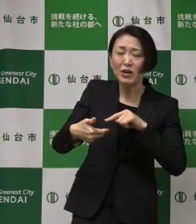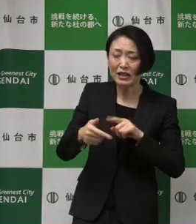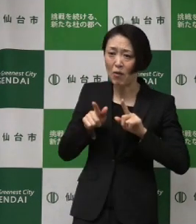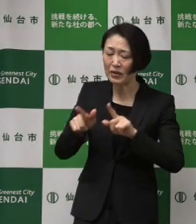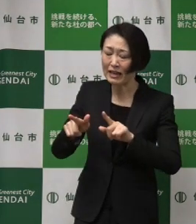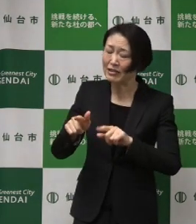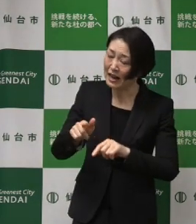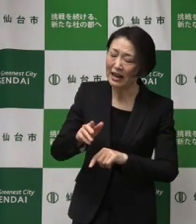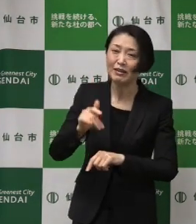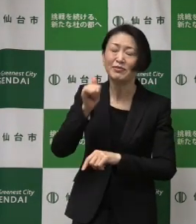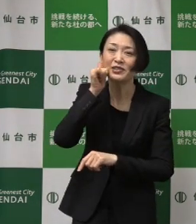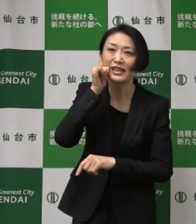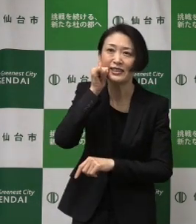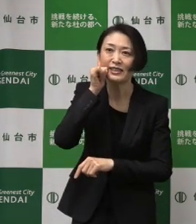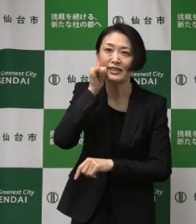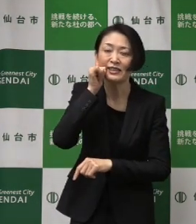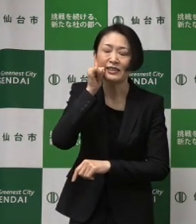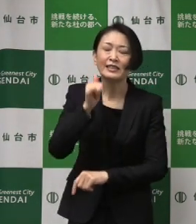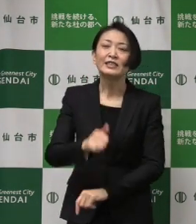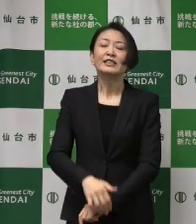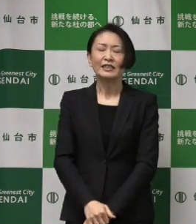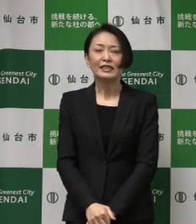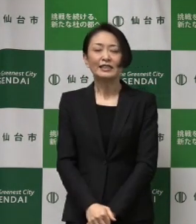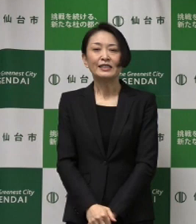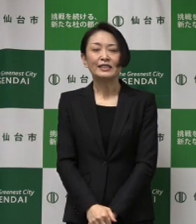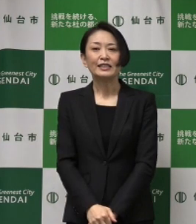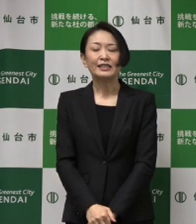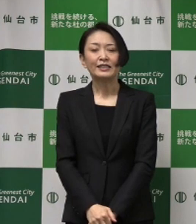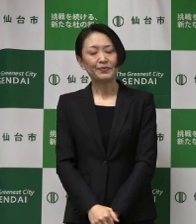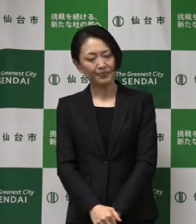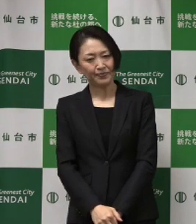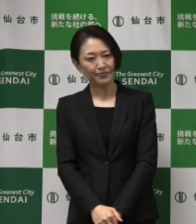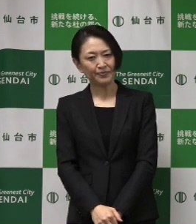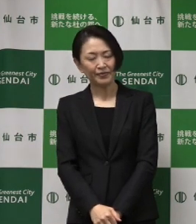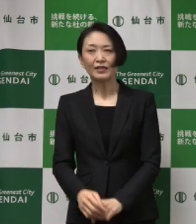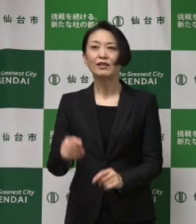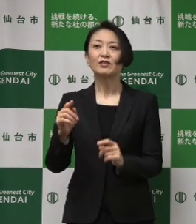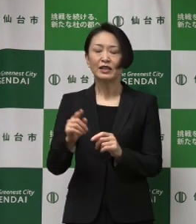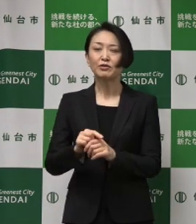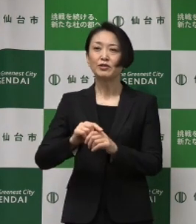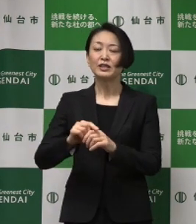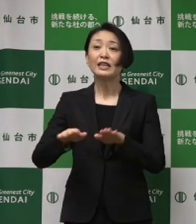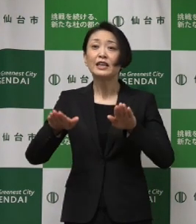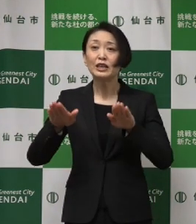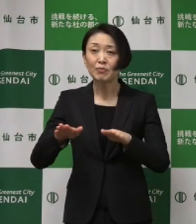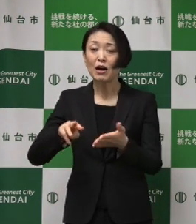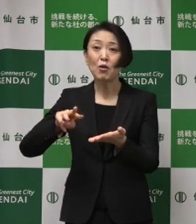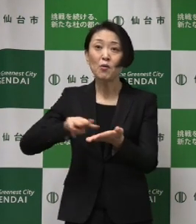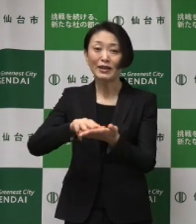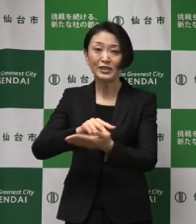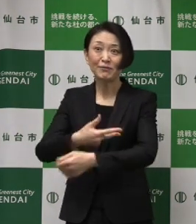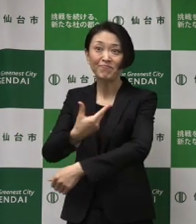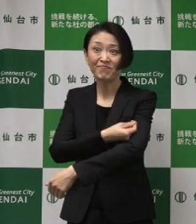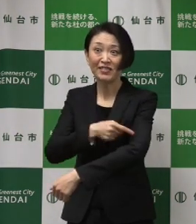やはりしばらくとにかくこの新型コロナウイルスワクチンというのは変異